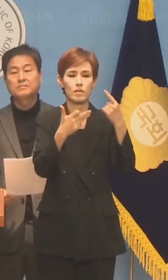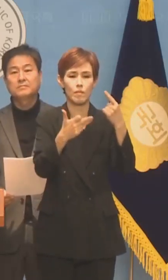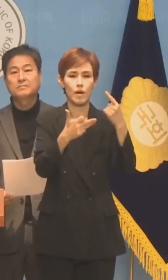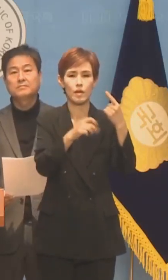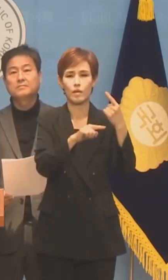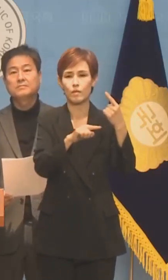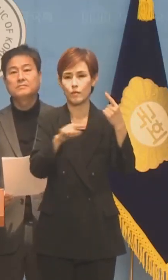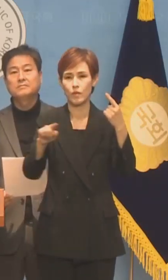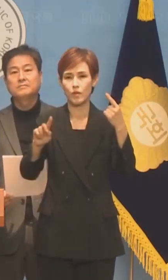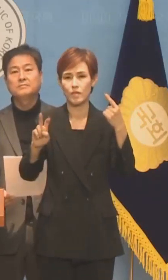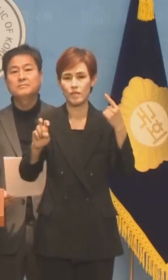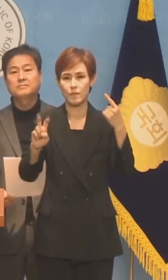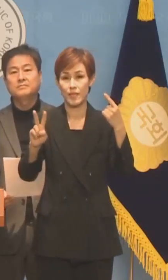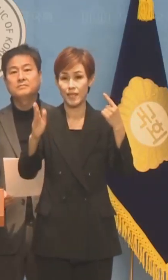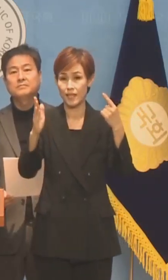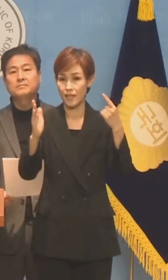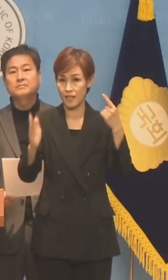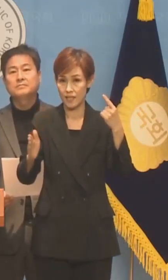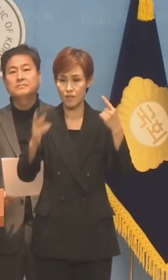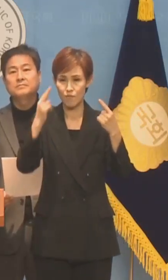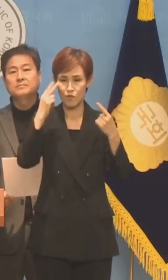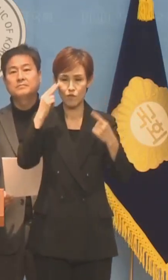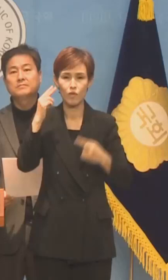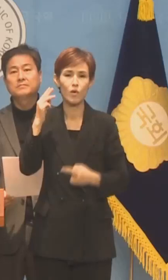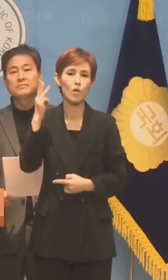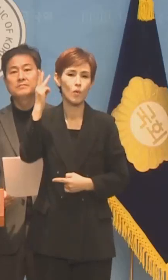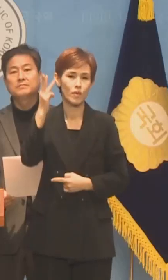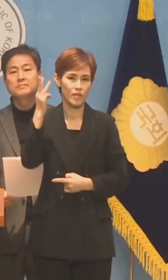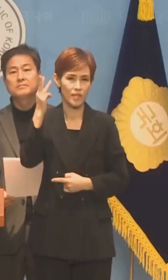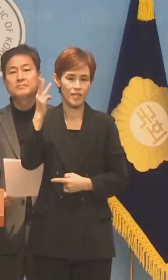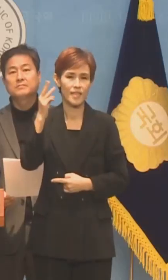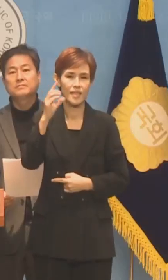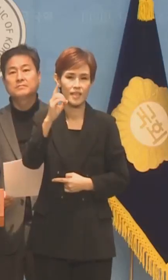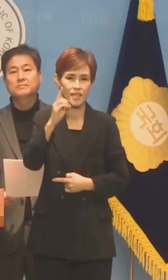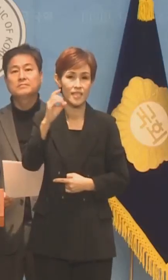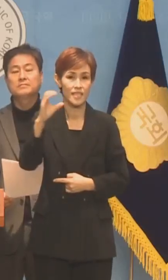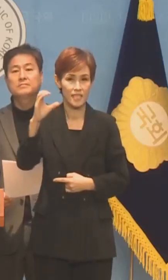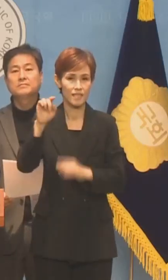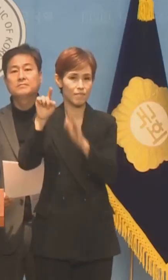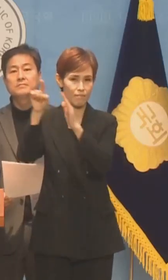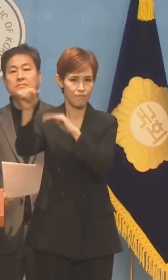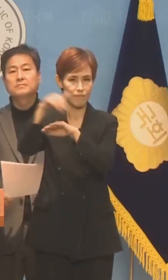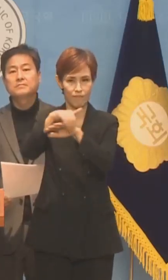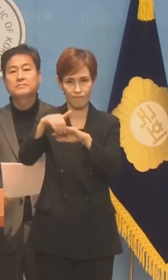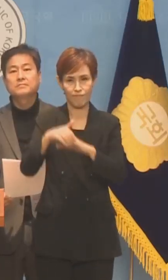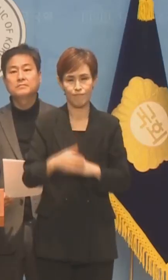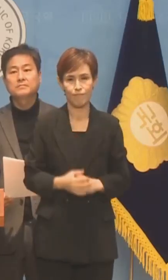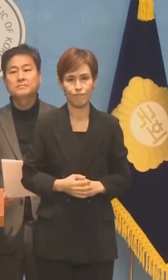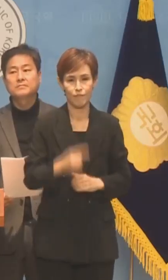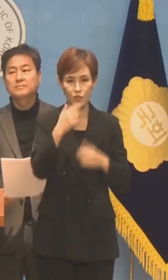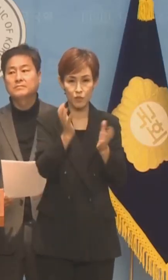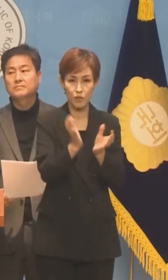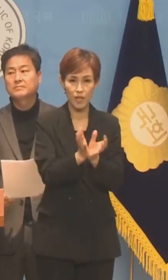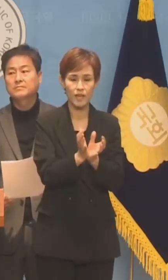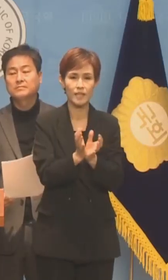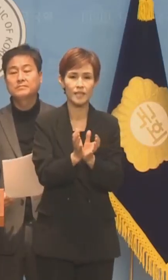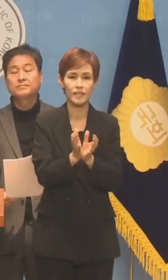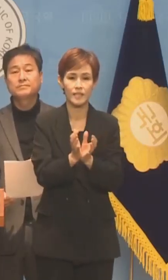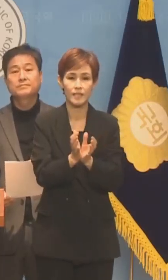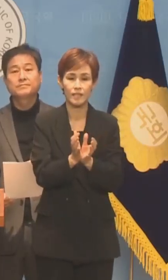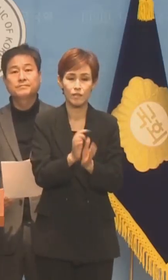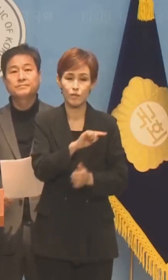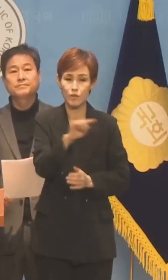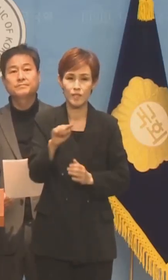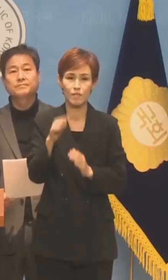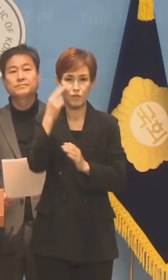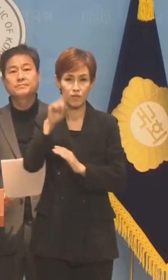18일부터 22일까지 미국 워싱턴 DC를 방문합니다. 더불어민주당 방미단은 이번